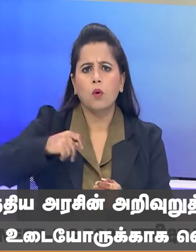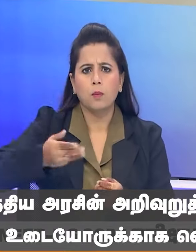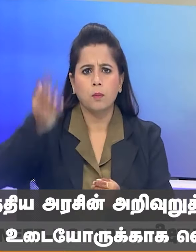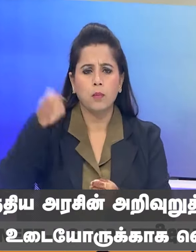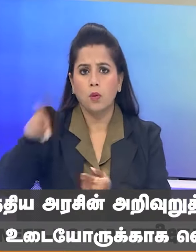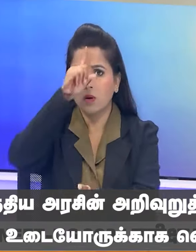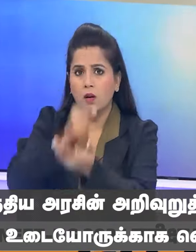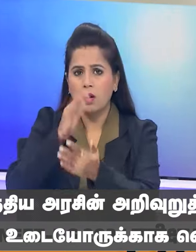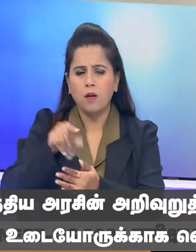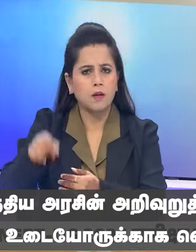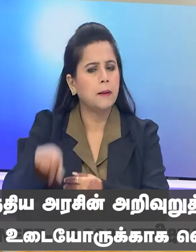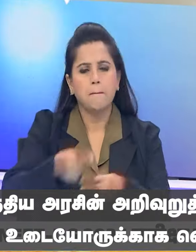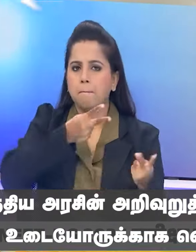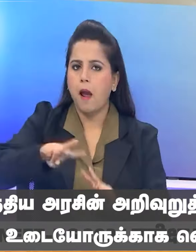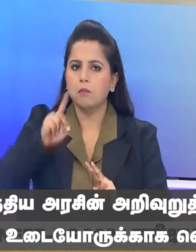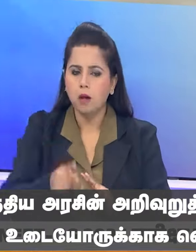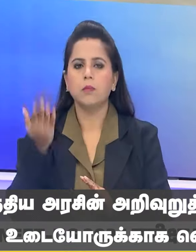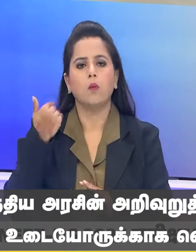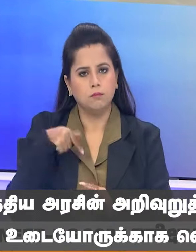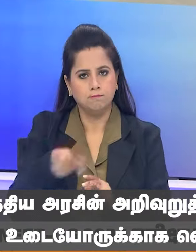फैसले को पलटने की